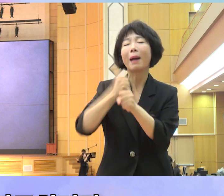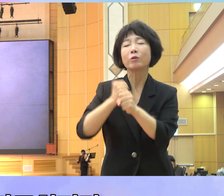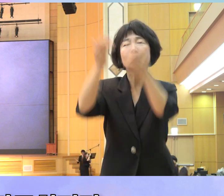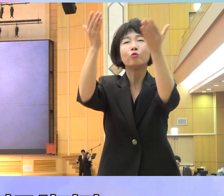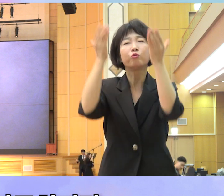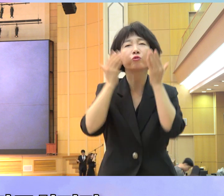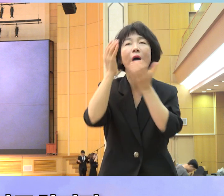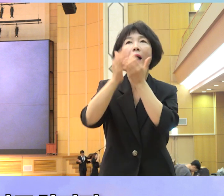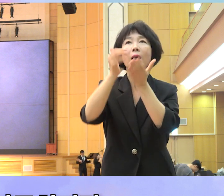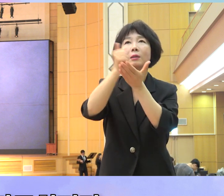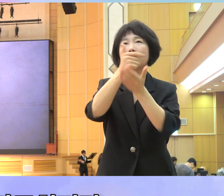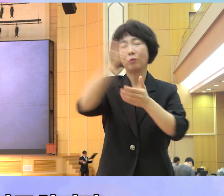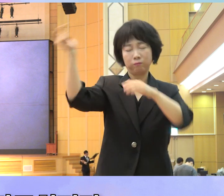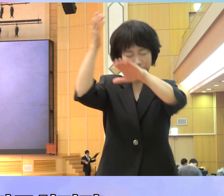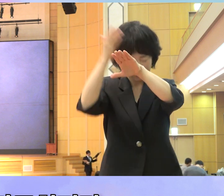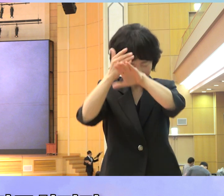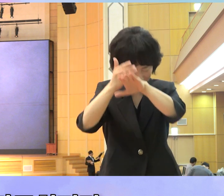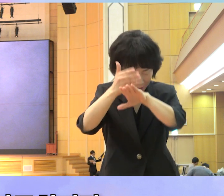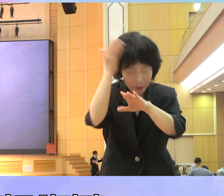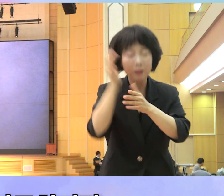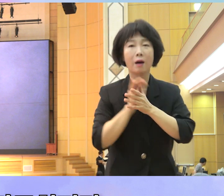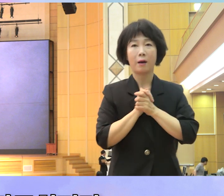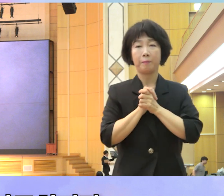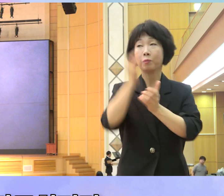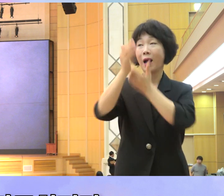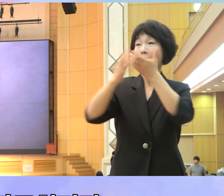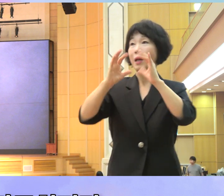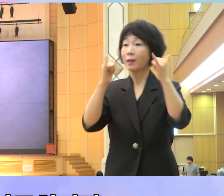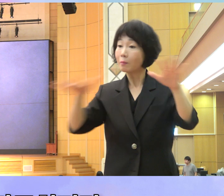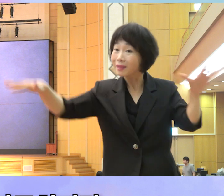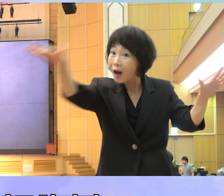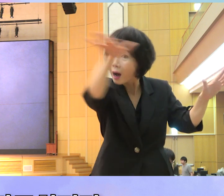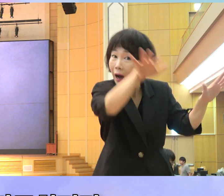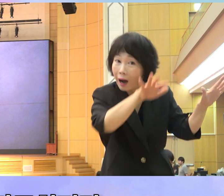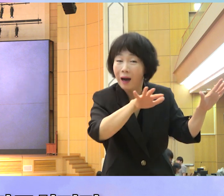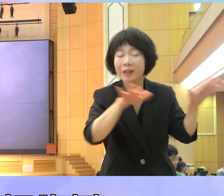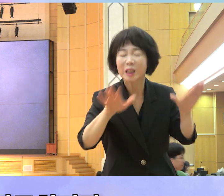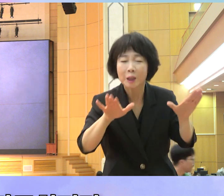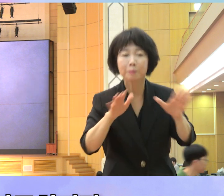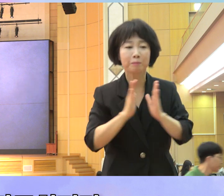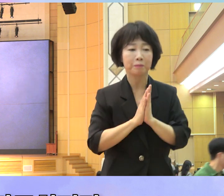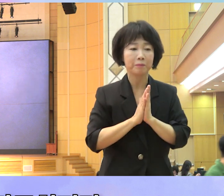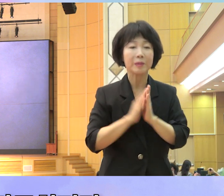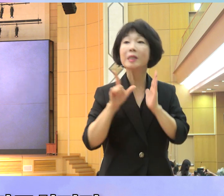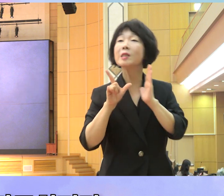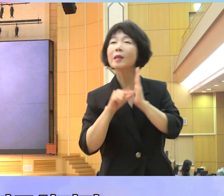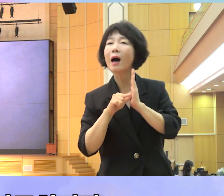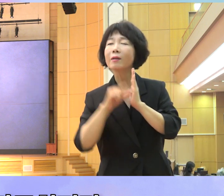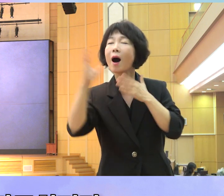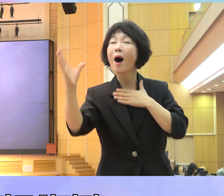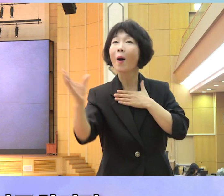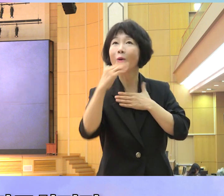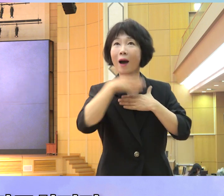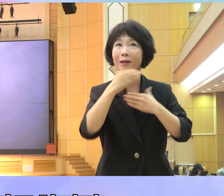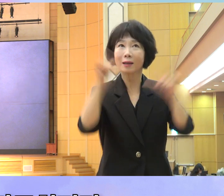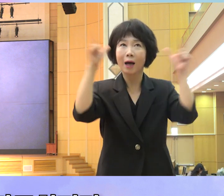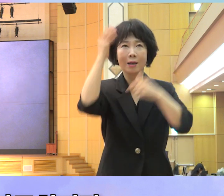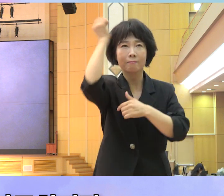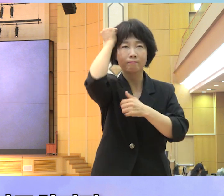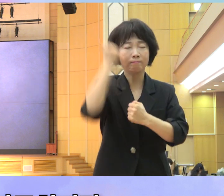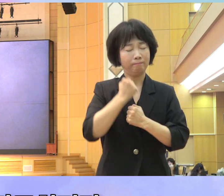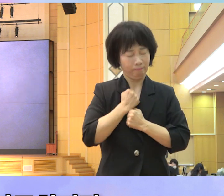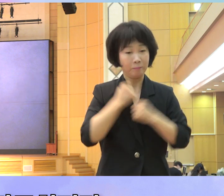삼아주신 하나님 감사합니다. 하나님 백성된 주의 자녀들이 이 시간 거룩한 주일을